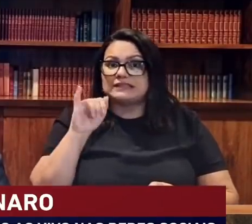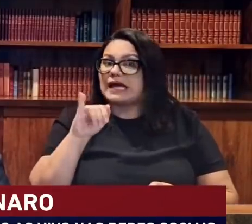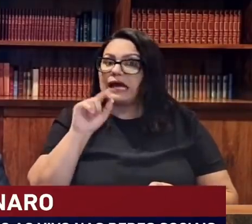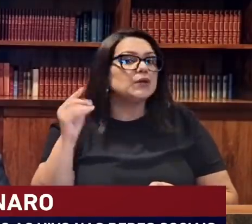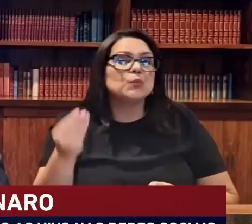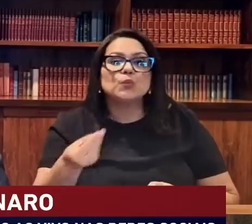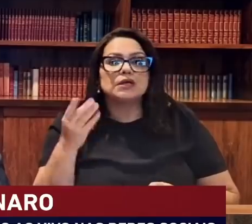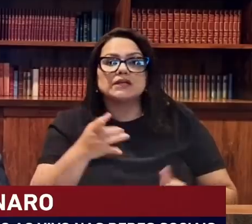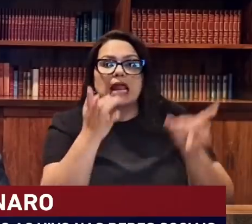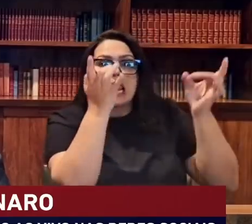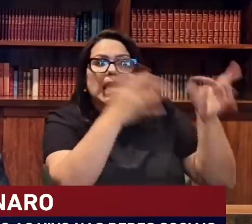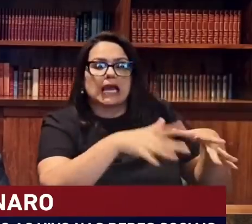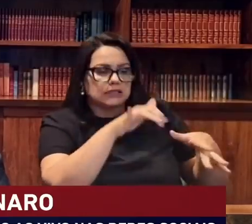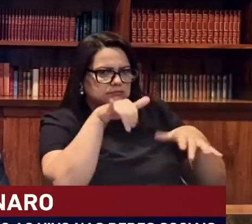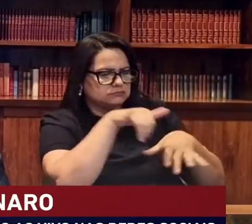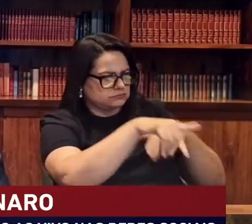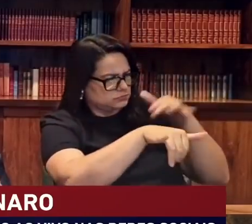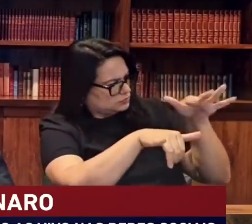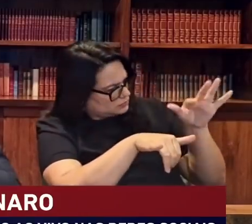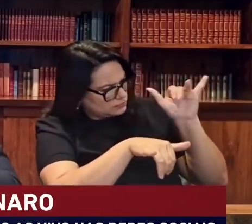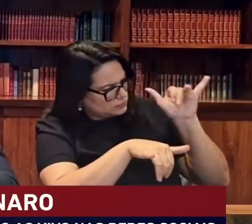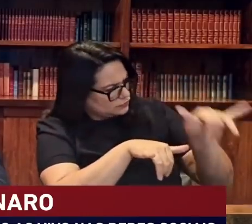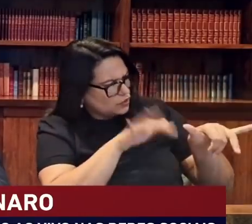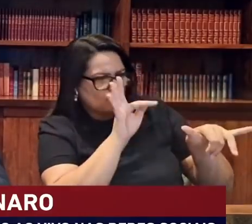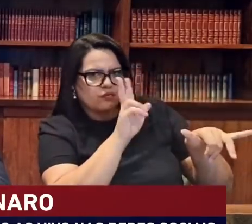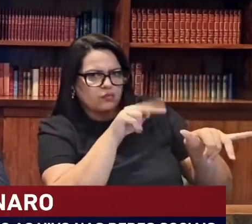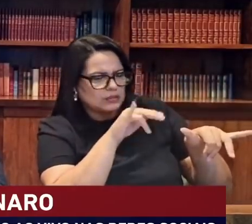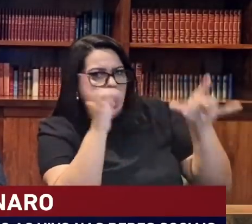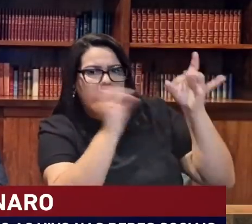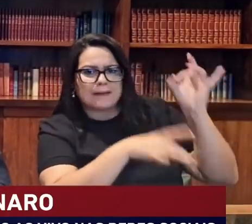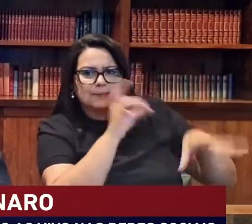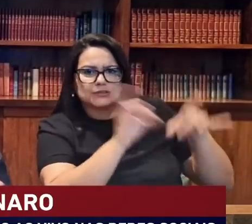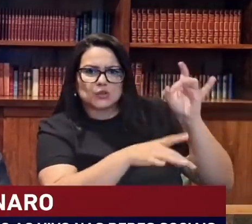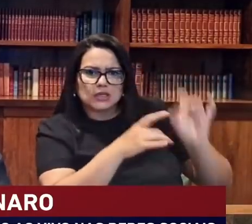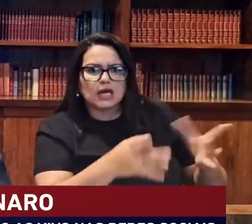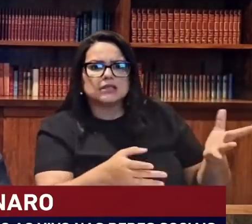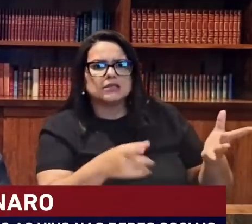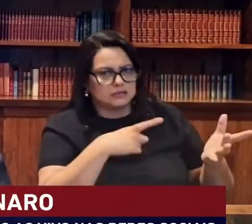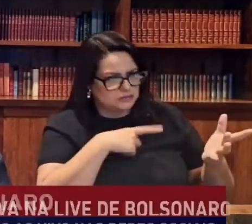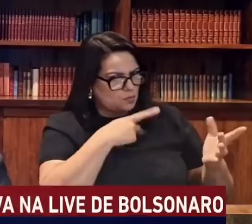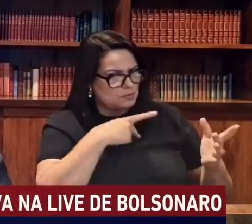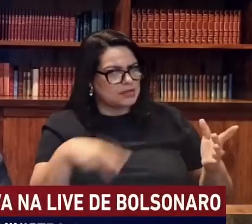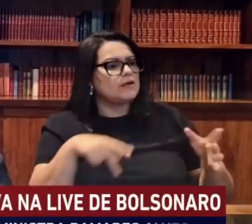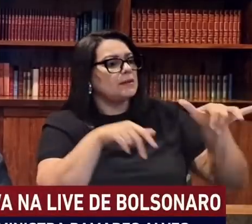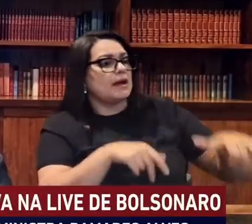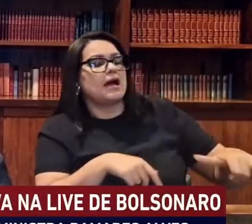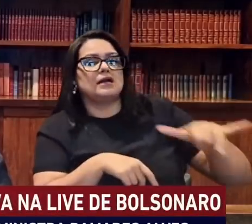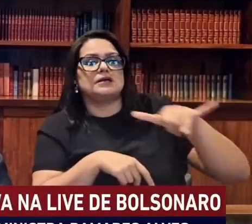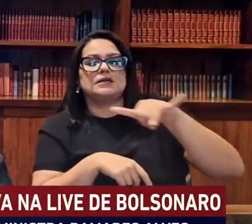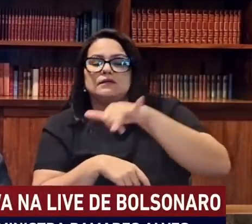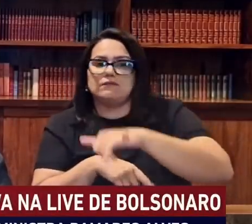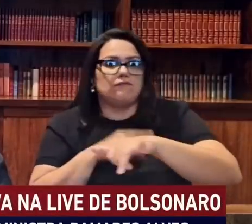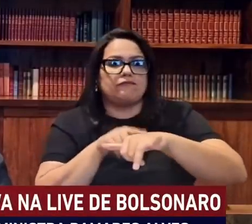propositadamente abandonadas. E quando fomos fazer o leilão, o atual presidente levou para leilão, teve a aeronave que a gente não